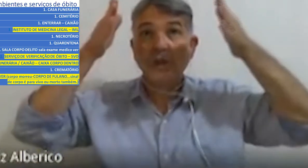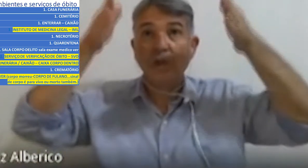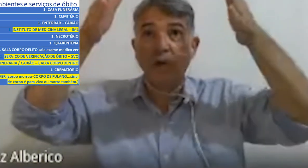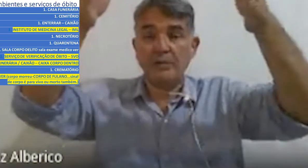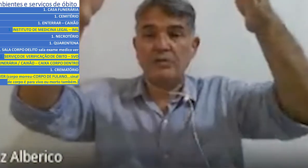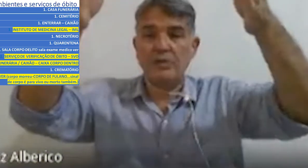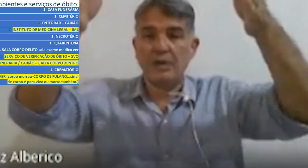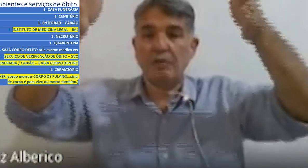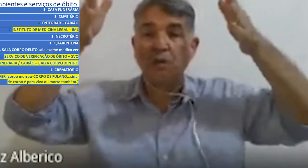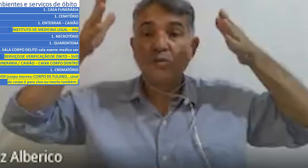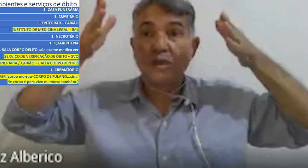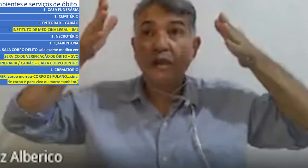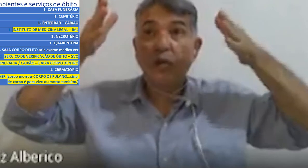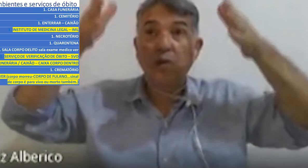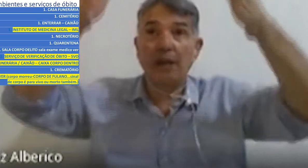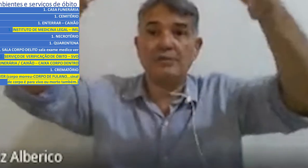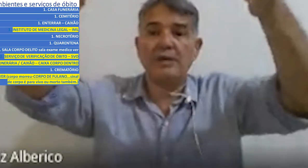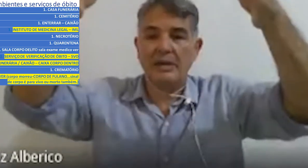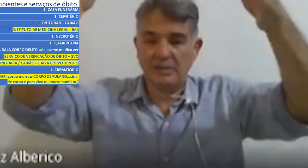o ar-condicionado, que é como se ele é colocado na caixa.